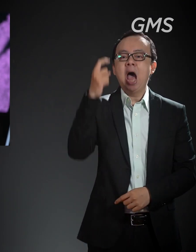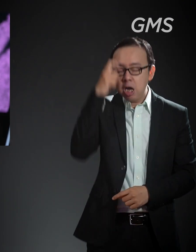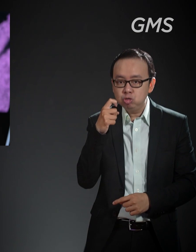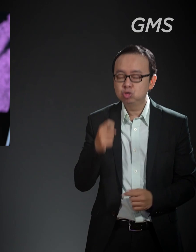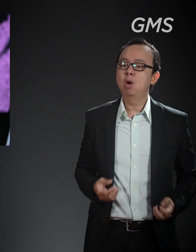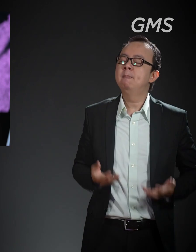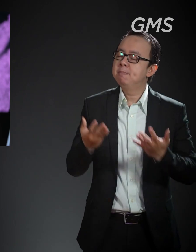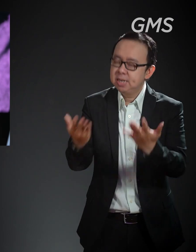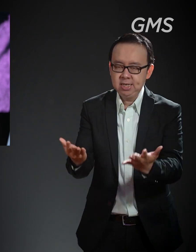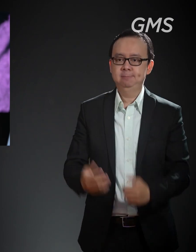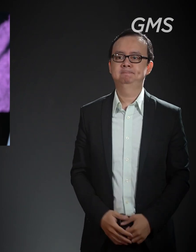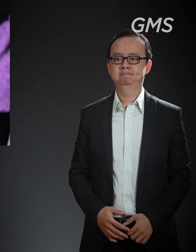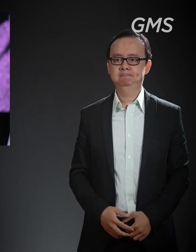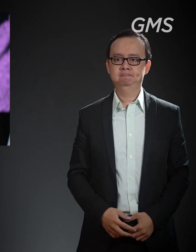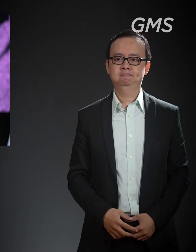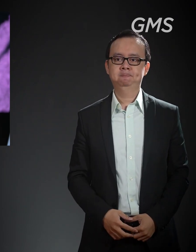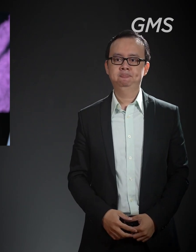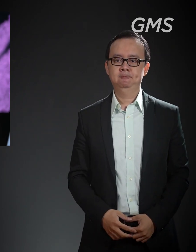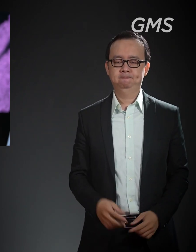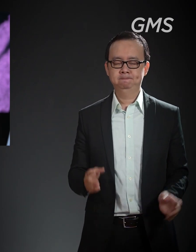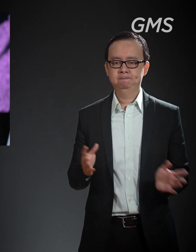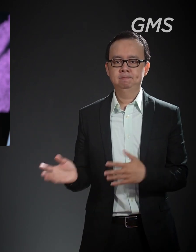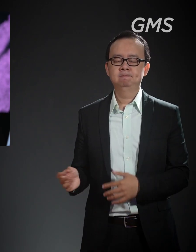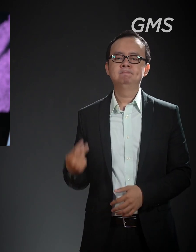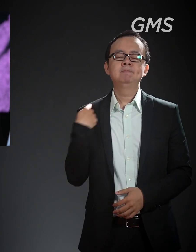kita memberi hanya karena kasih.